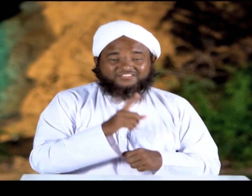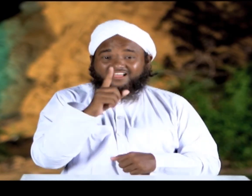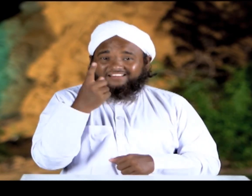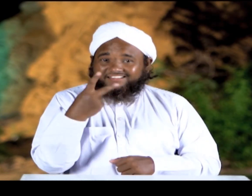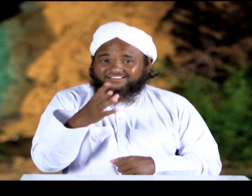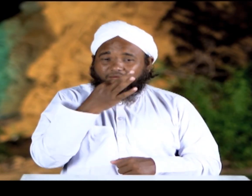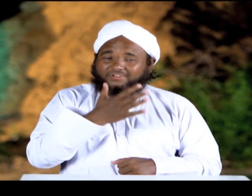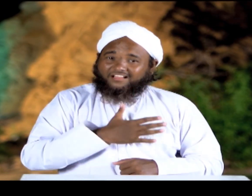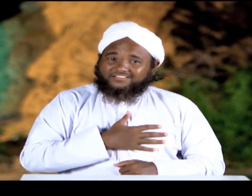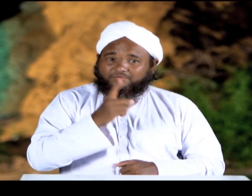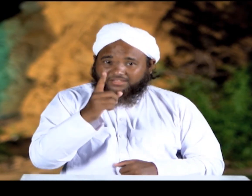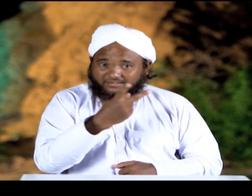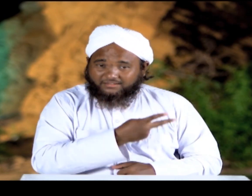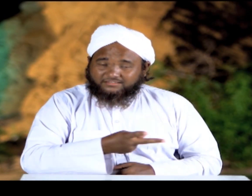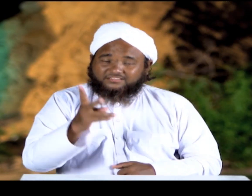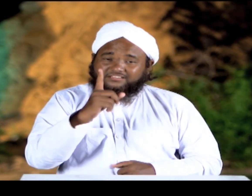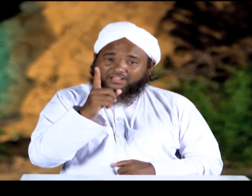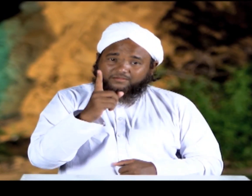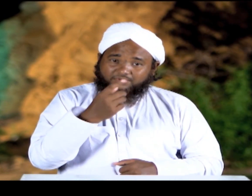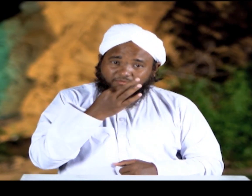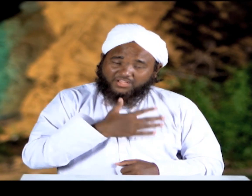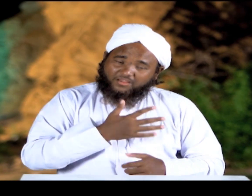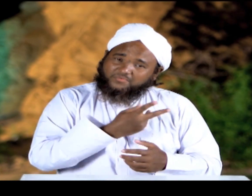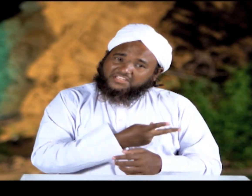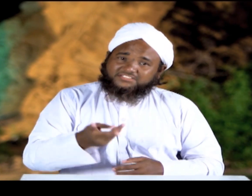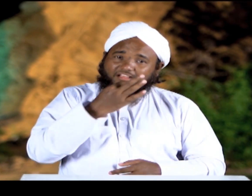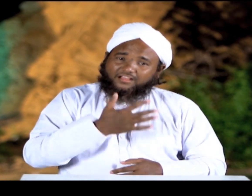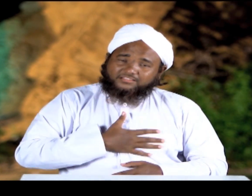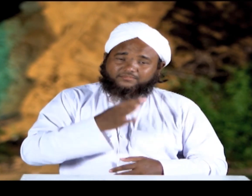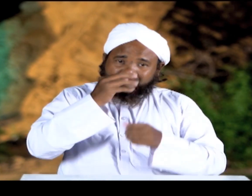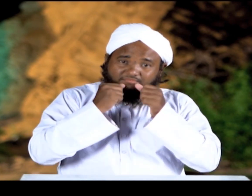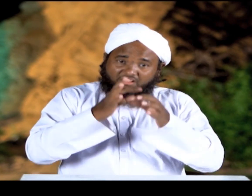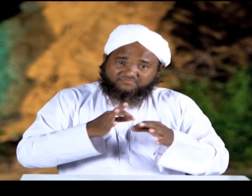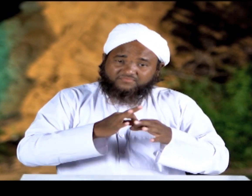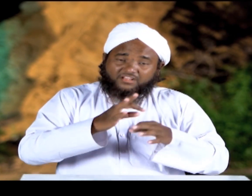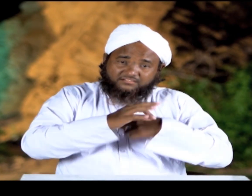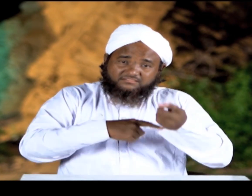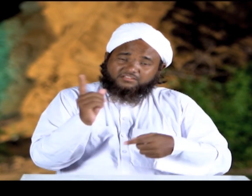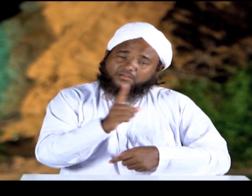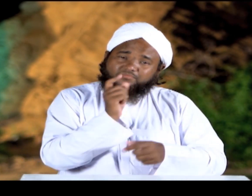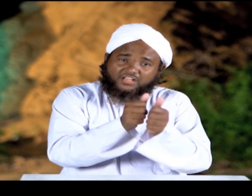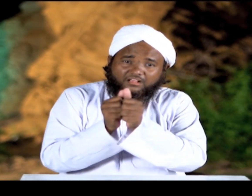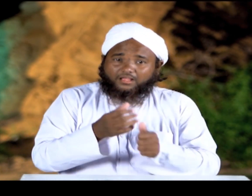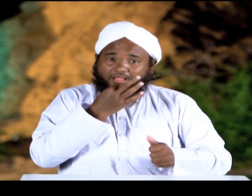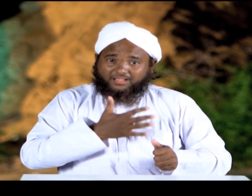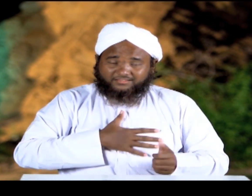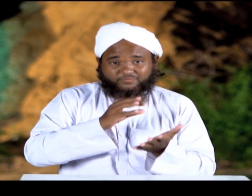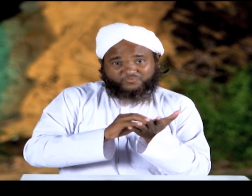بھی ہمیشہ باادب رہنے کی توفیق عطا فرمائے۔ پیارے اسلامی بھائیوں، آج کے پروگرام کے وقت اختتام کی طرف بڑھ رہا ہے۔